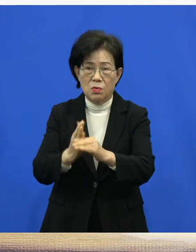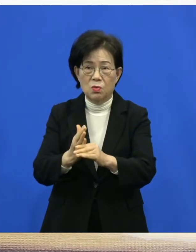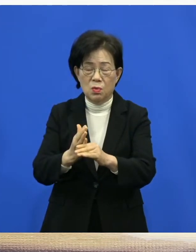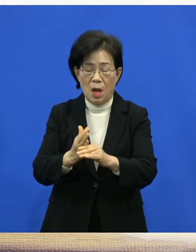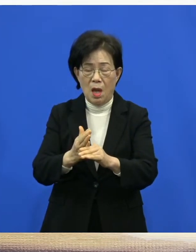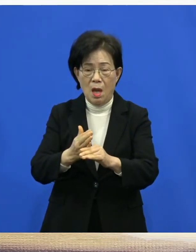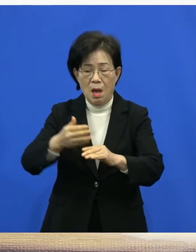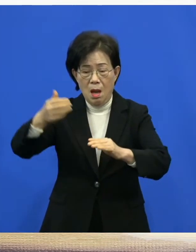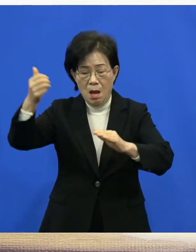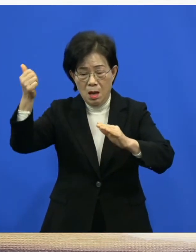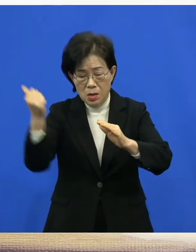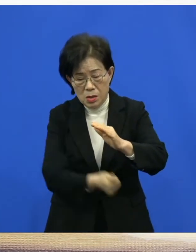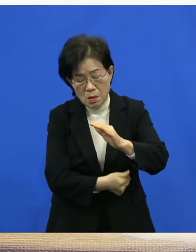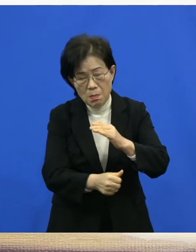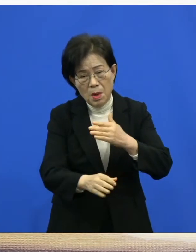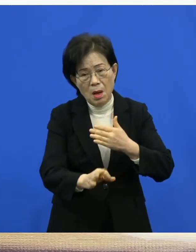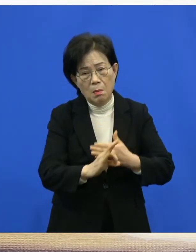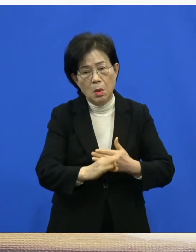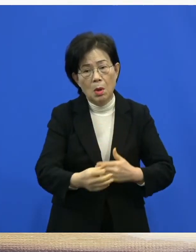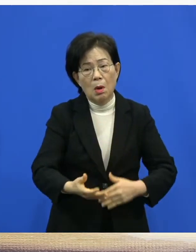아래로 떨어질 때 충격은 너무 커져.